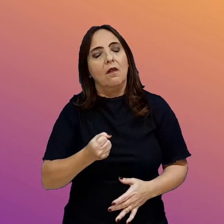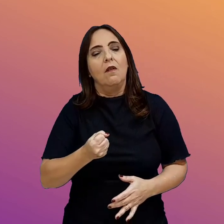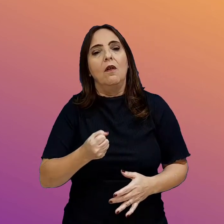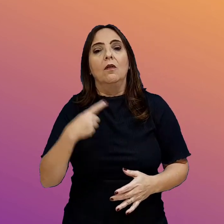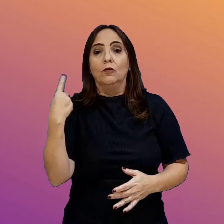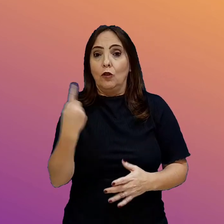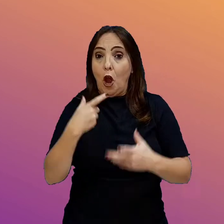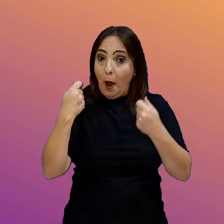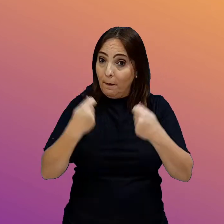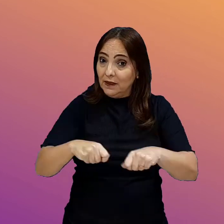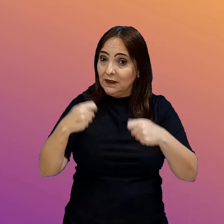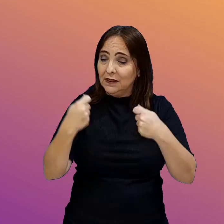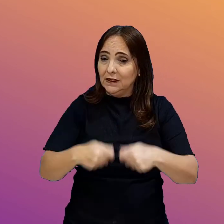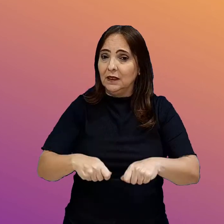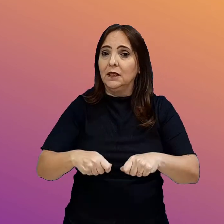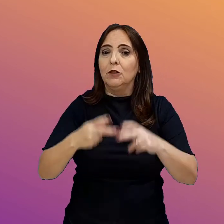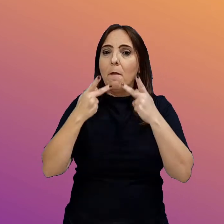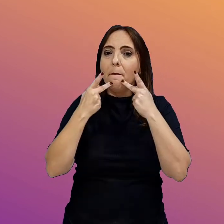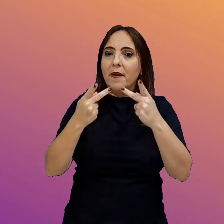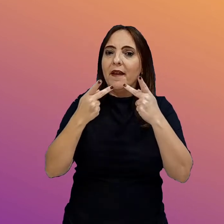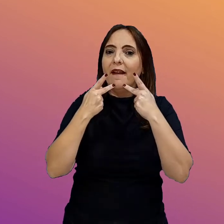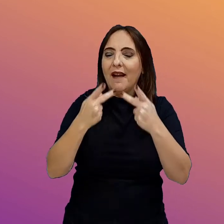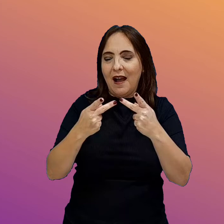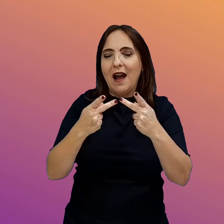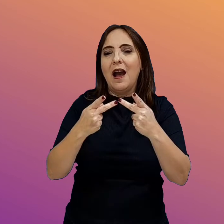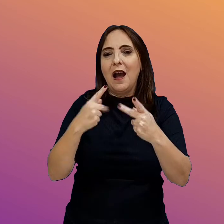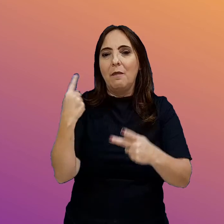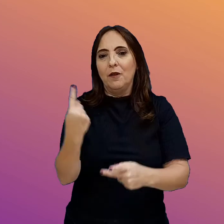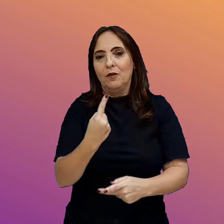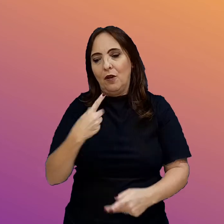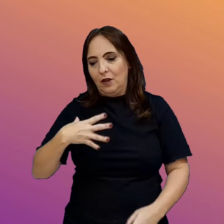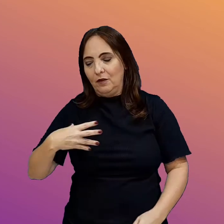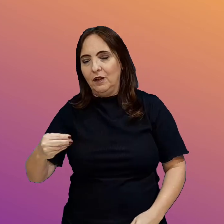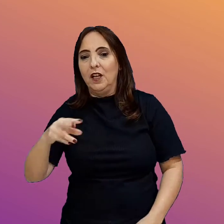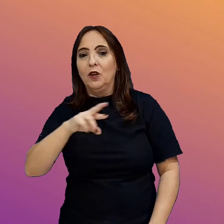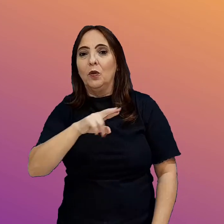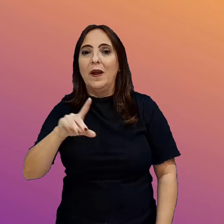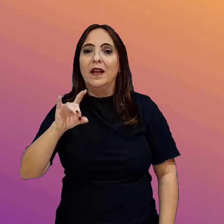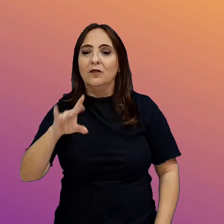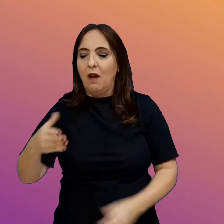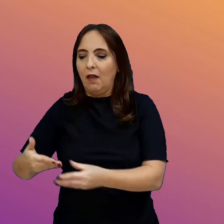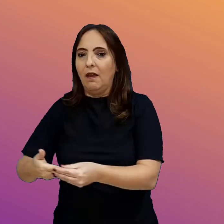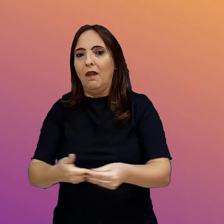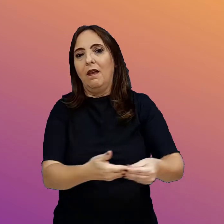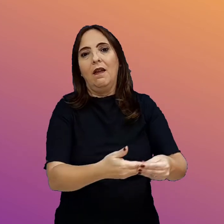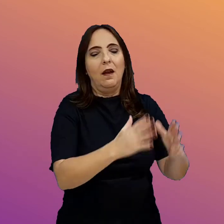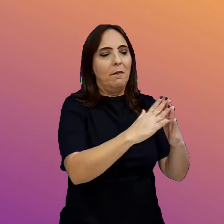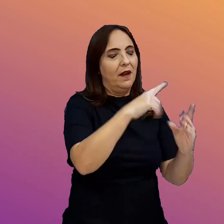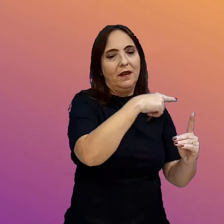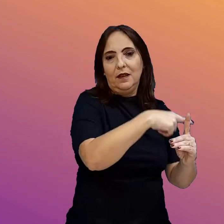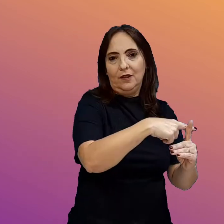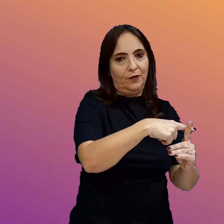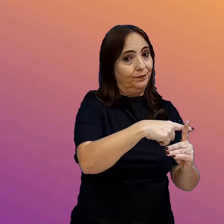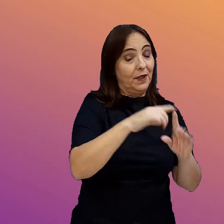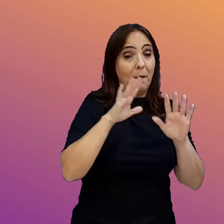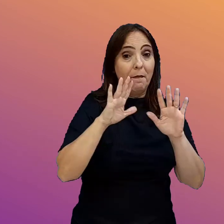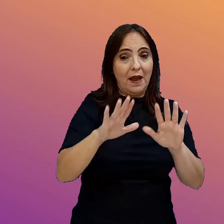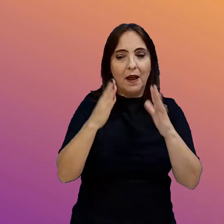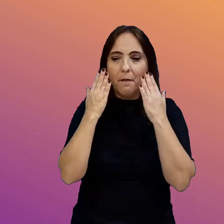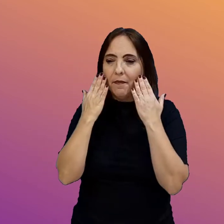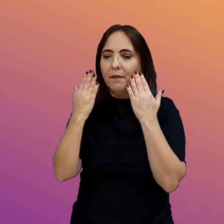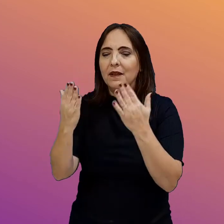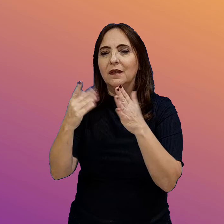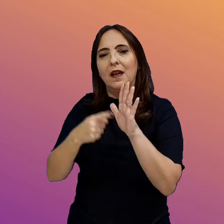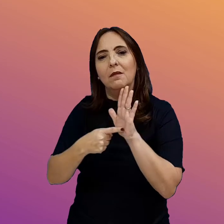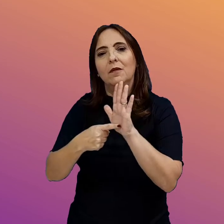precisa pregar para as nossas crianças. Né? Não é só levar à igreja, mas é apresentar a